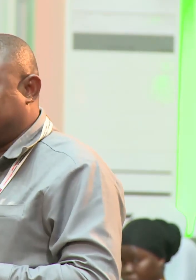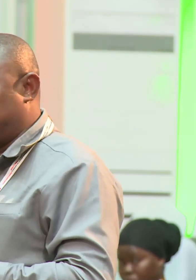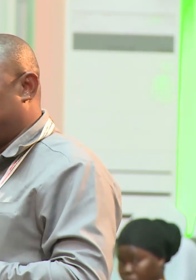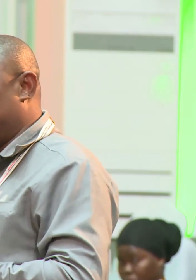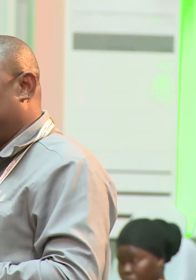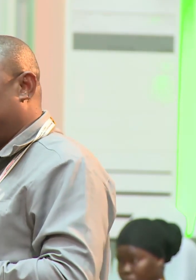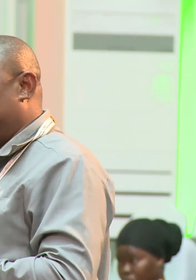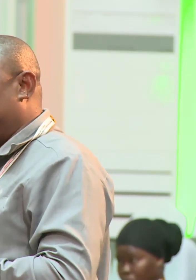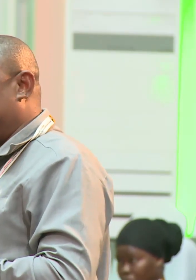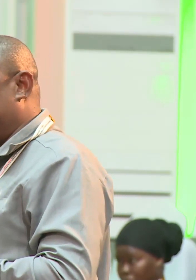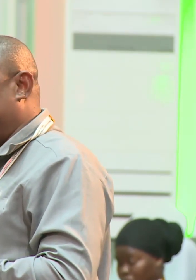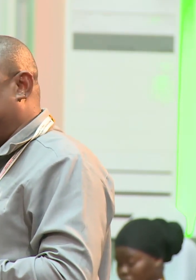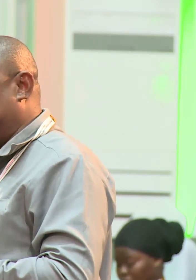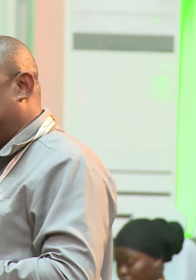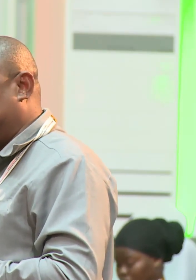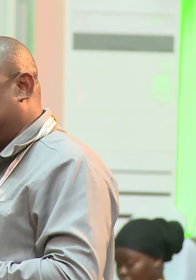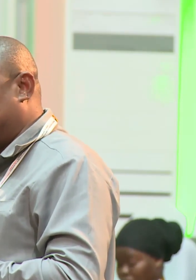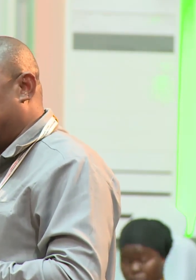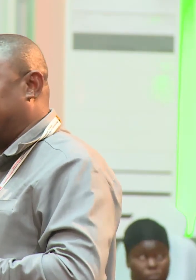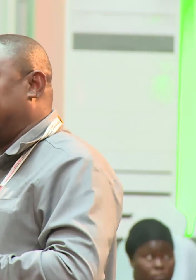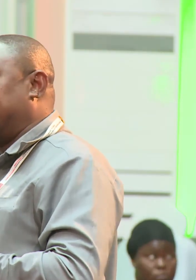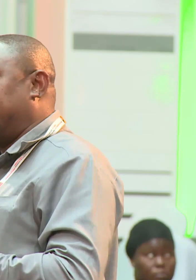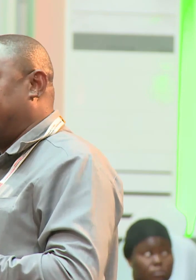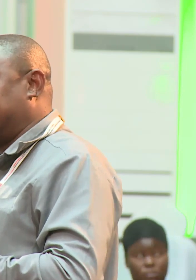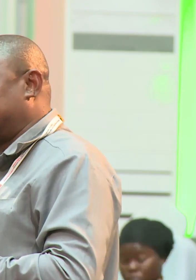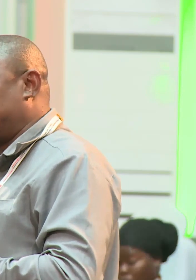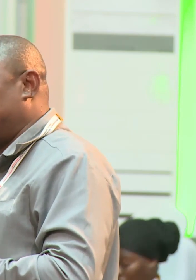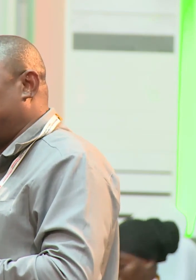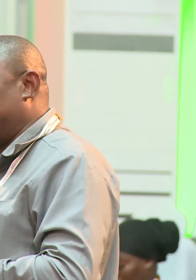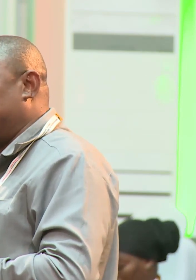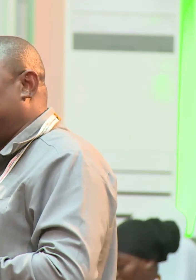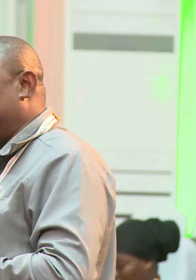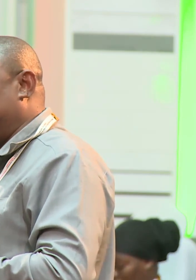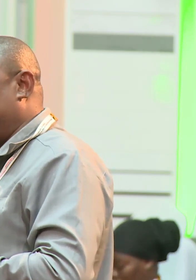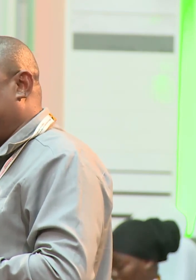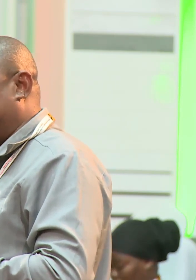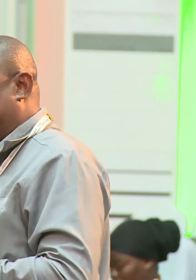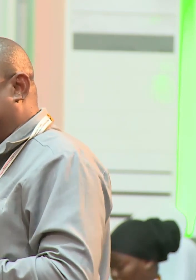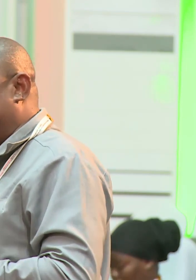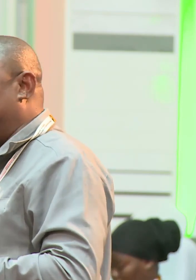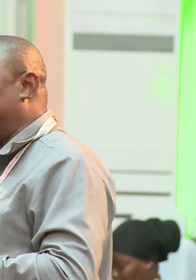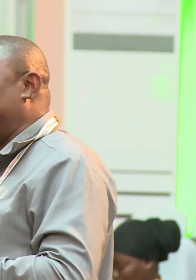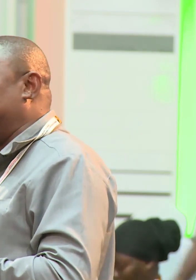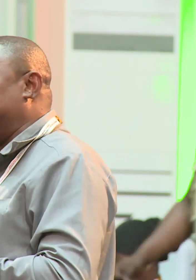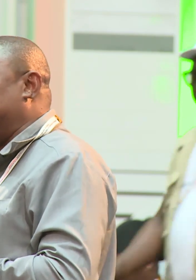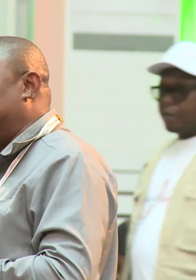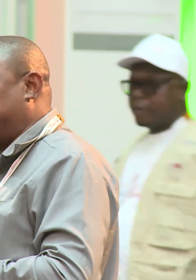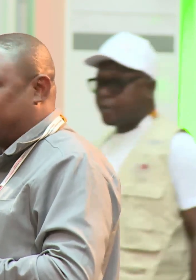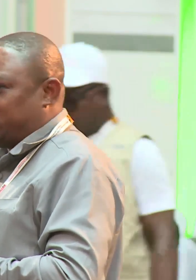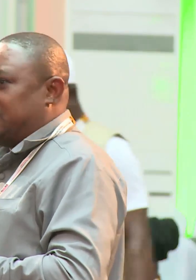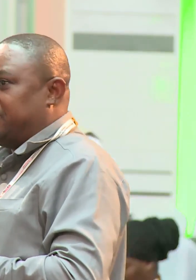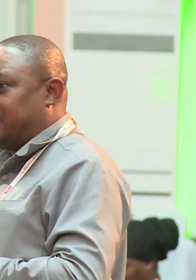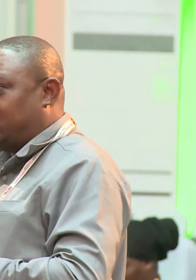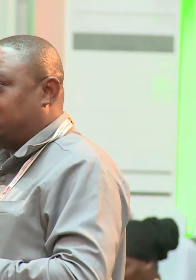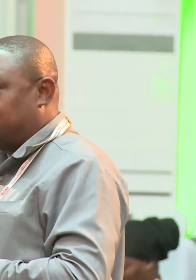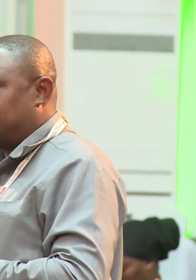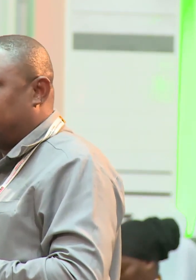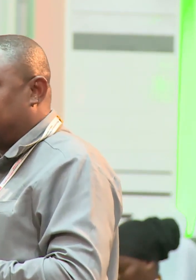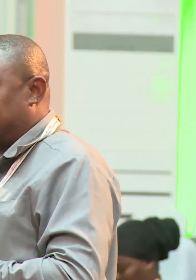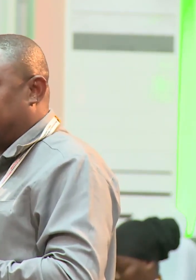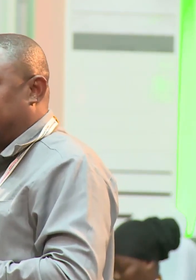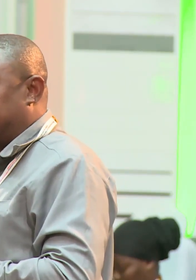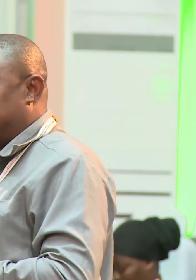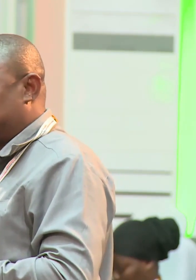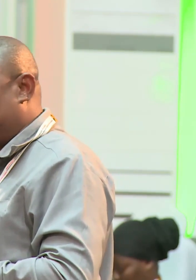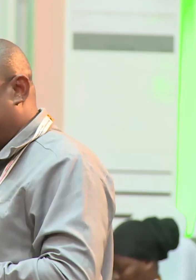réalité de pays africains. Est-ce que vous ne verrez pas un facteur limitant,